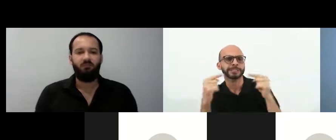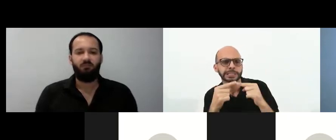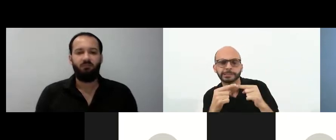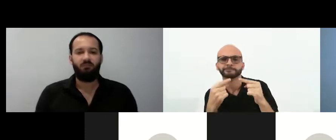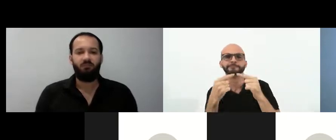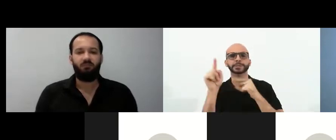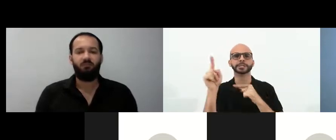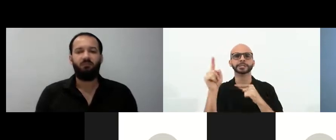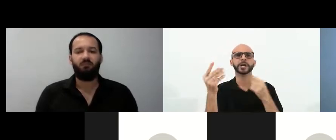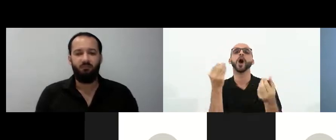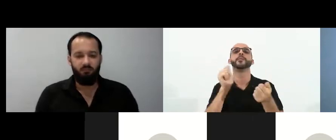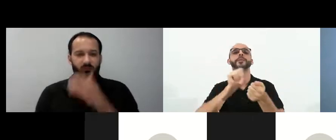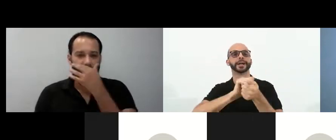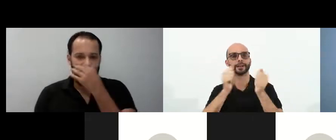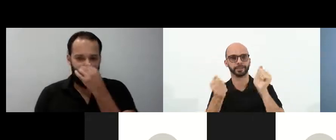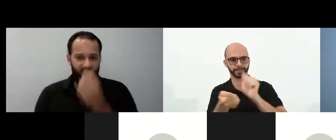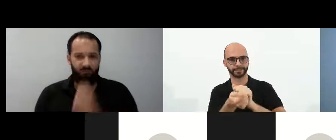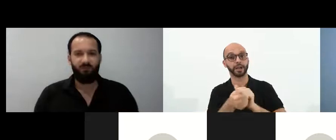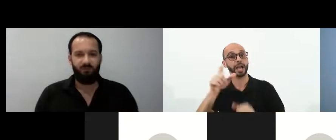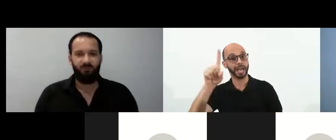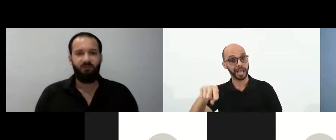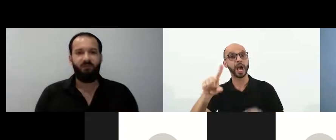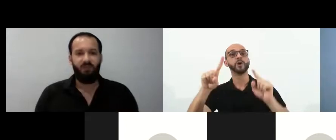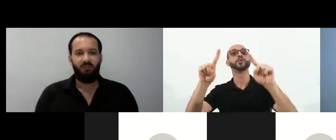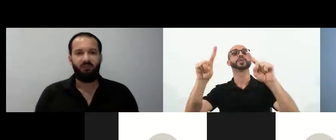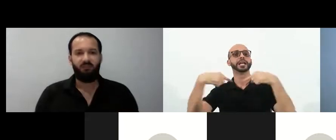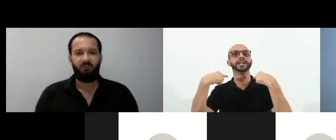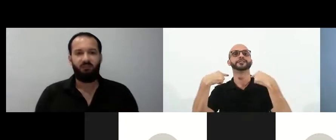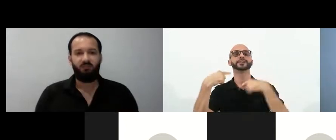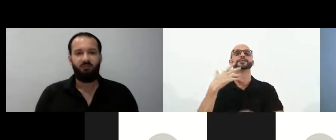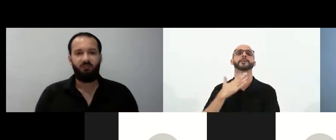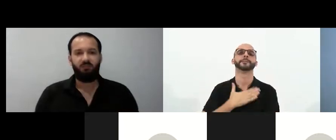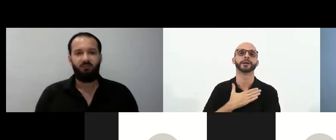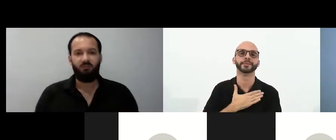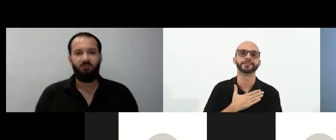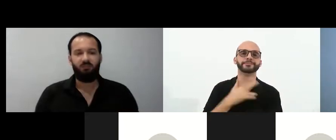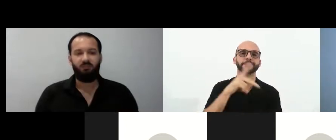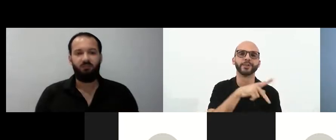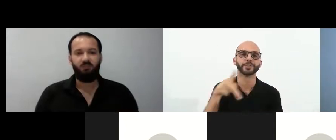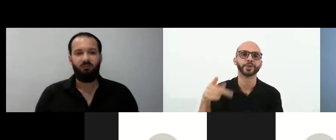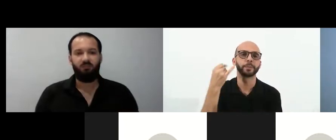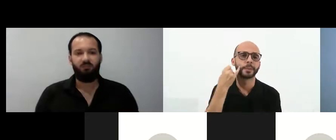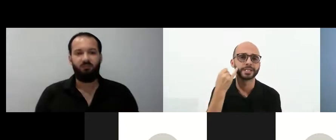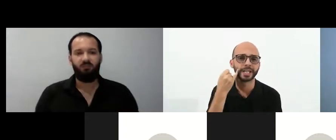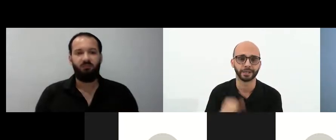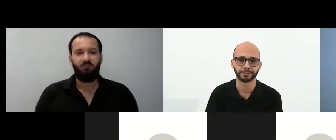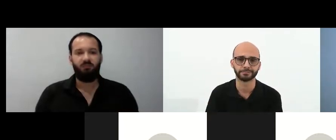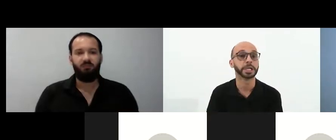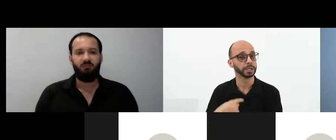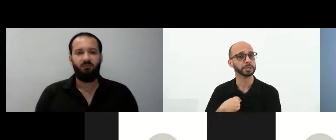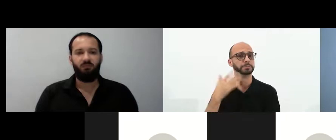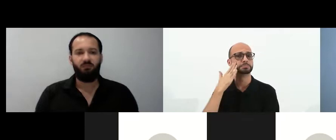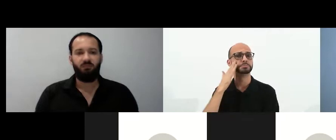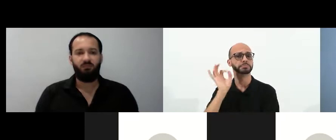seria, como que eu poderia linkar a educação à distância e essa educação remota? Qual que é esse desafio para mim? Eu